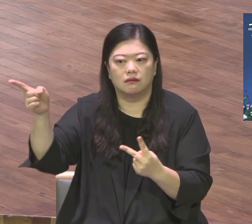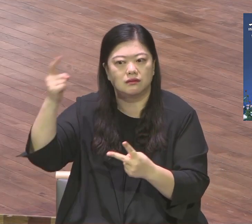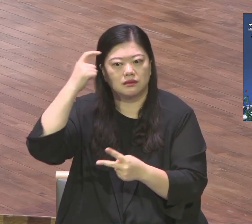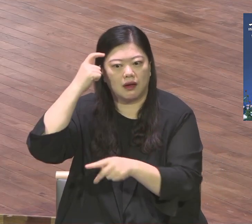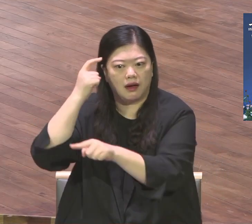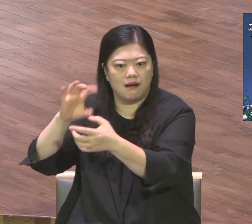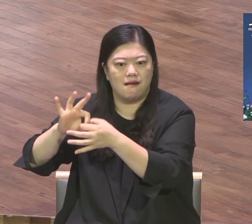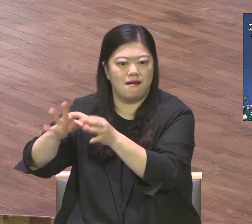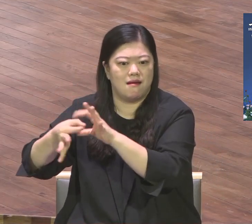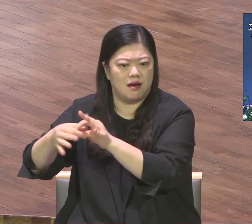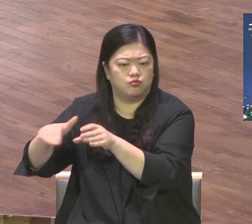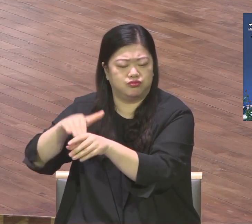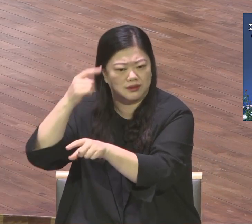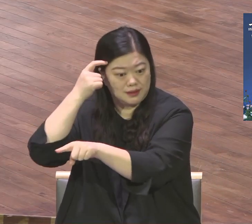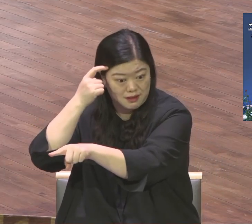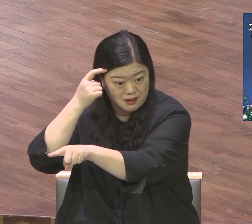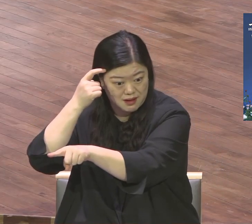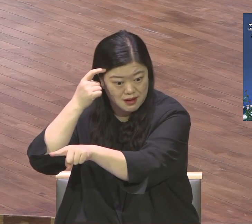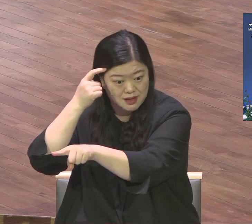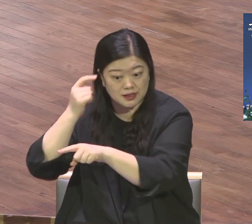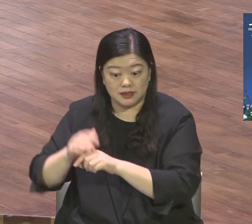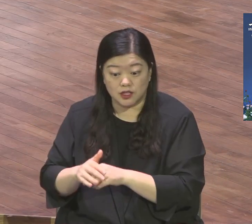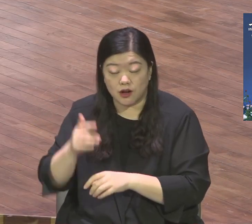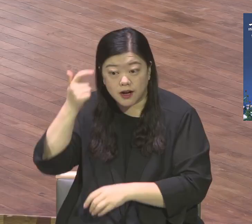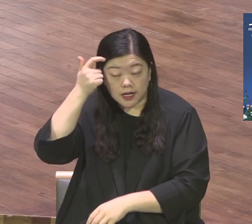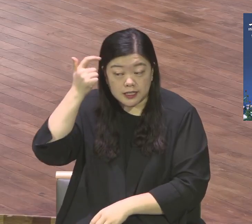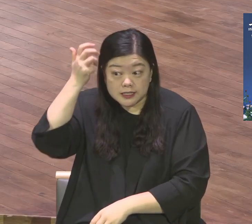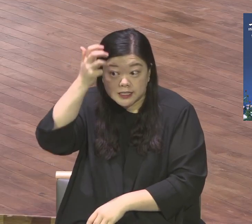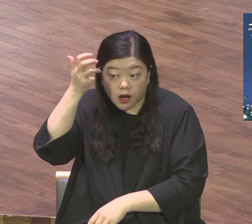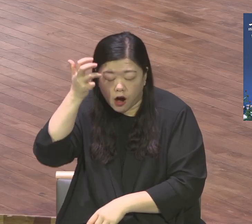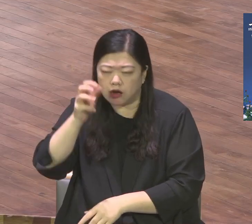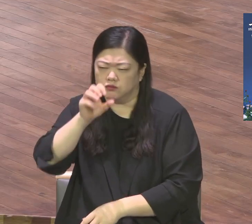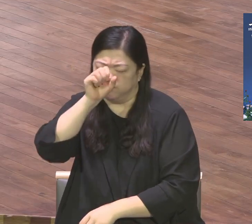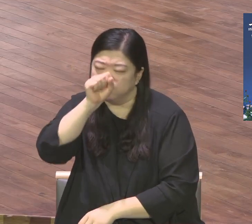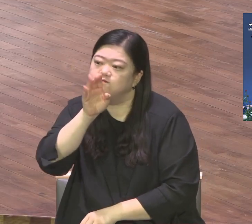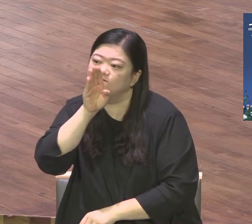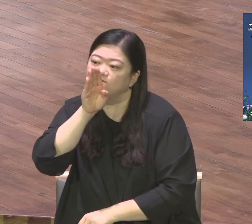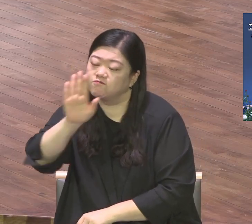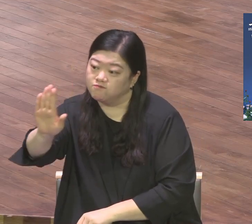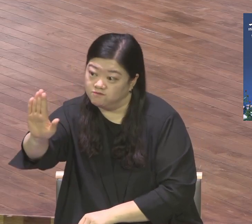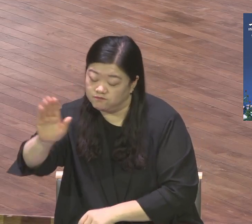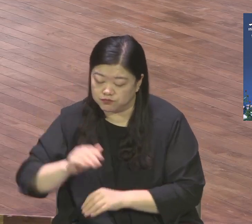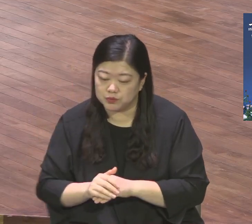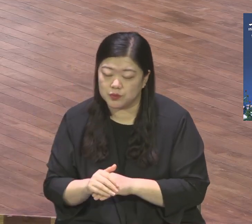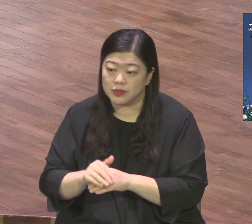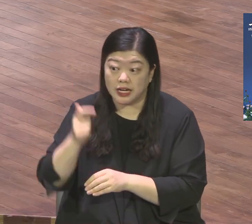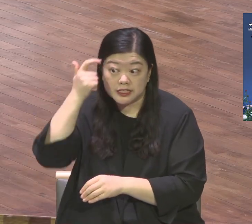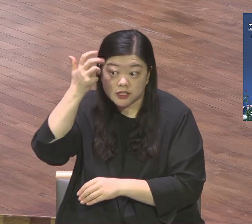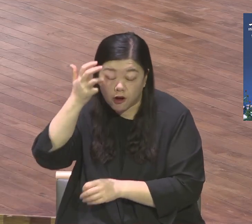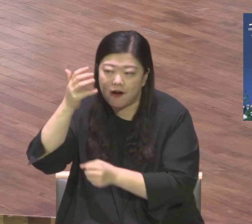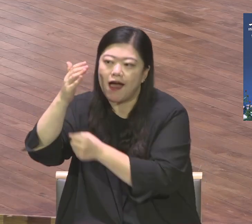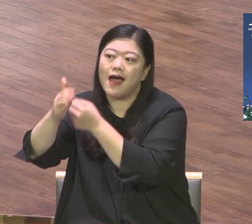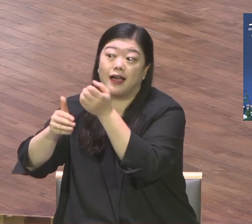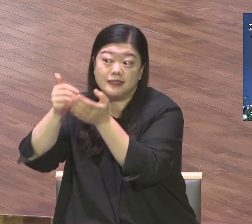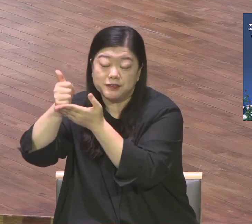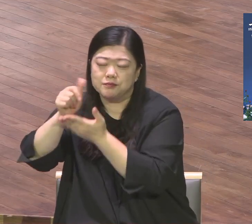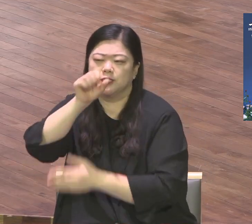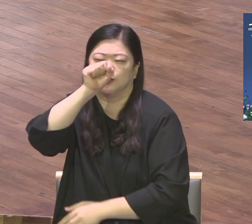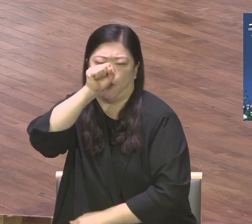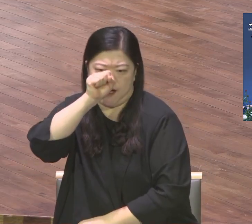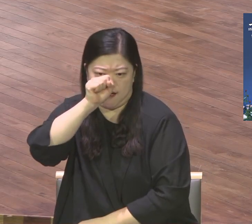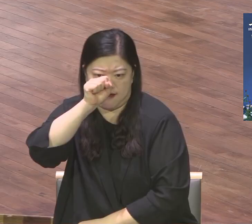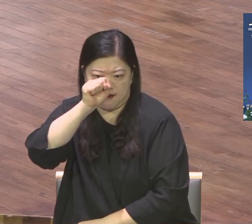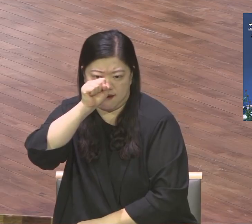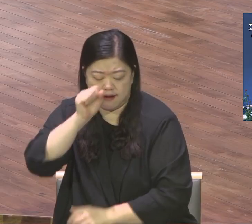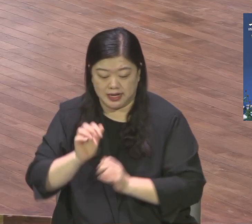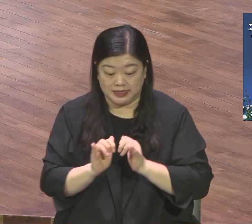딱 나눠버렸어요. 여기서 영향을 받아가지고 하나님은 선한 영이시고